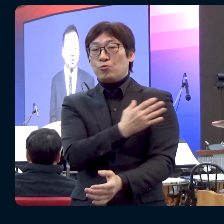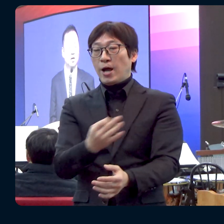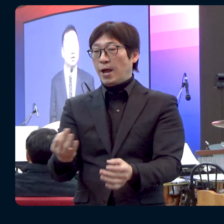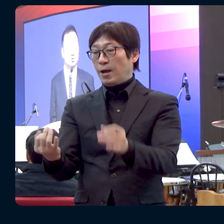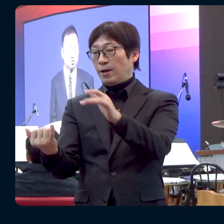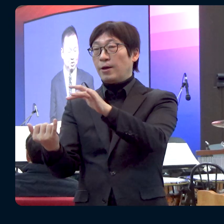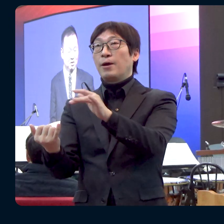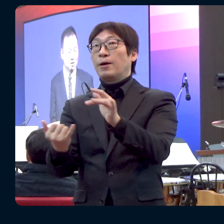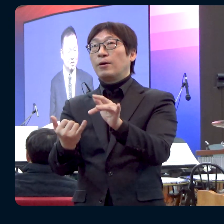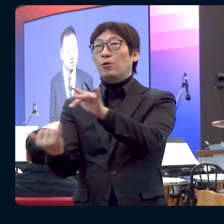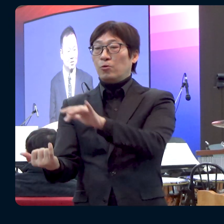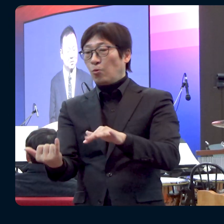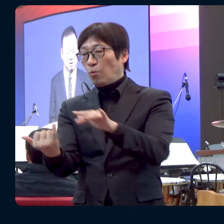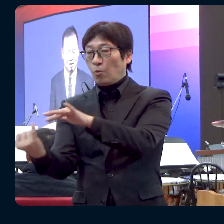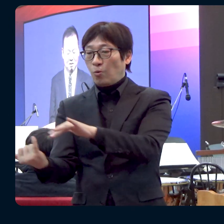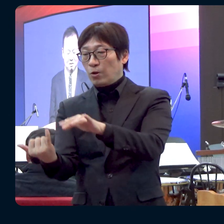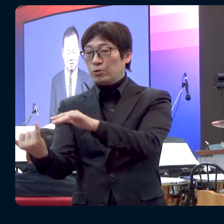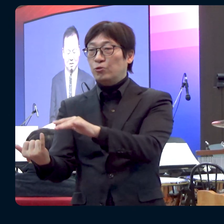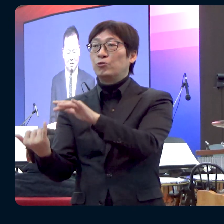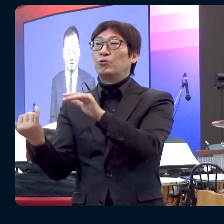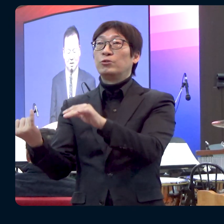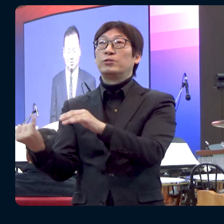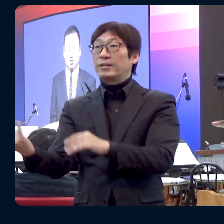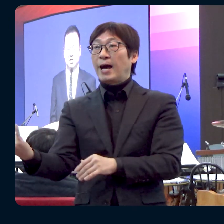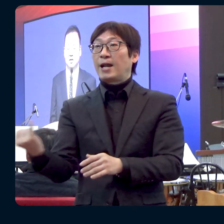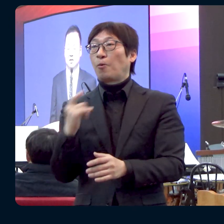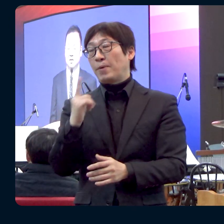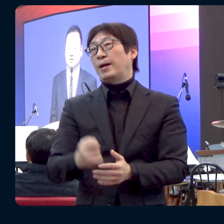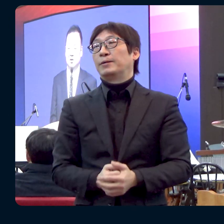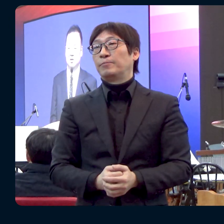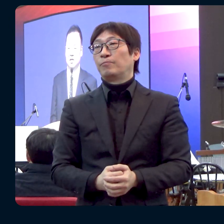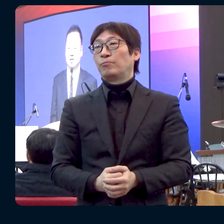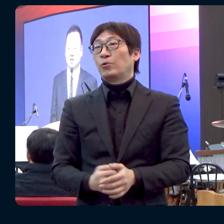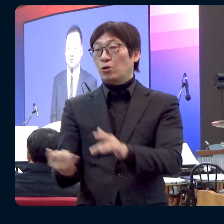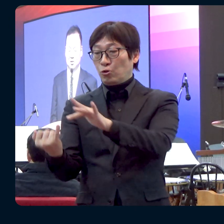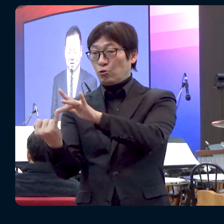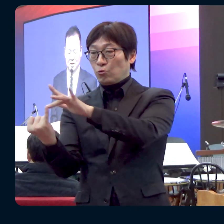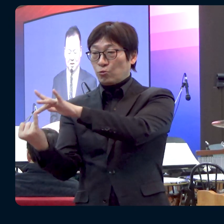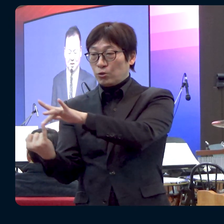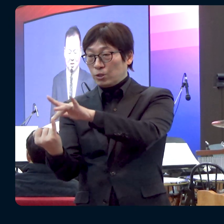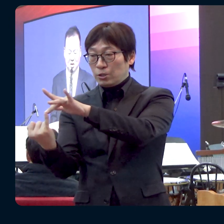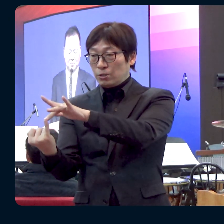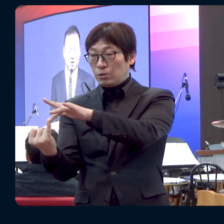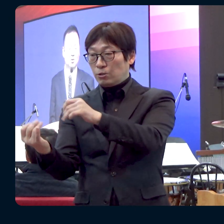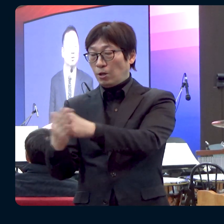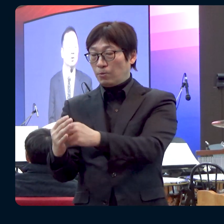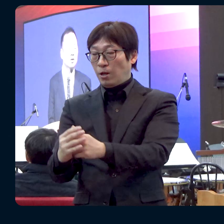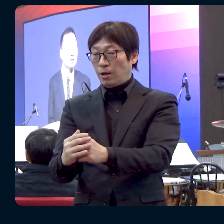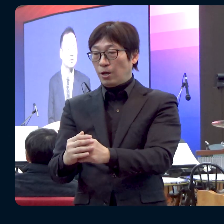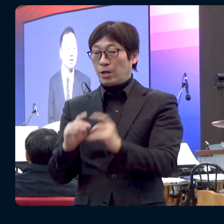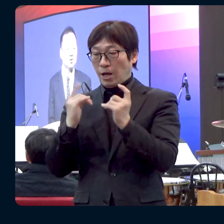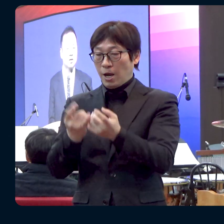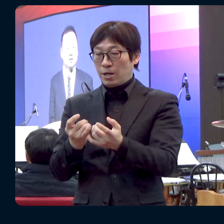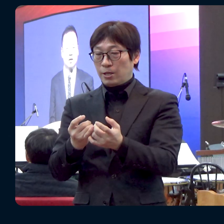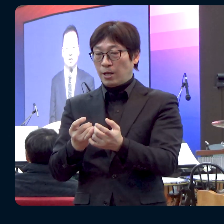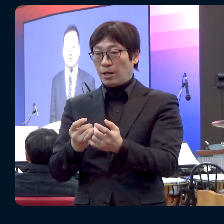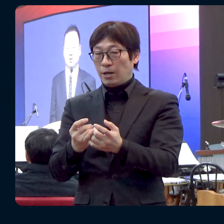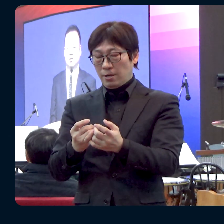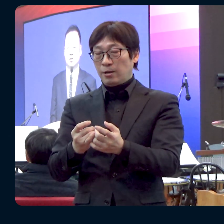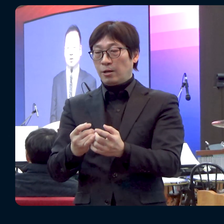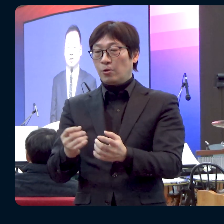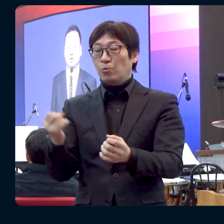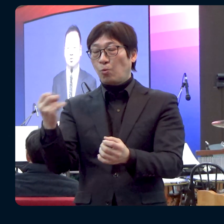가리켜 여종의 주인들이라고 합니다. 귀신에 의해서 인간성이 억압되고